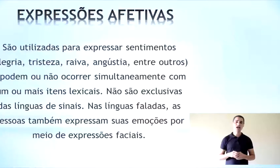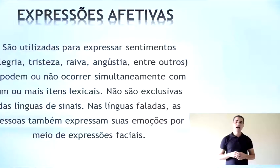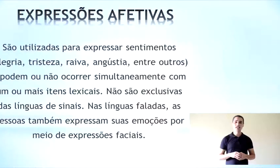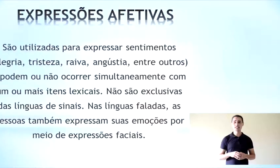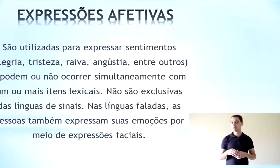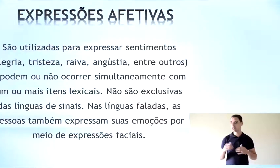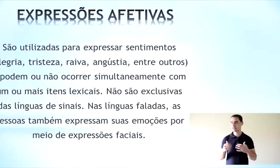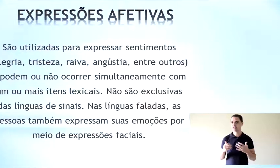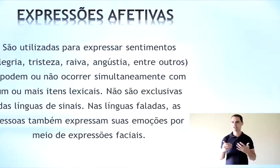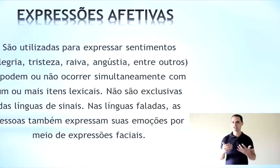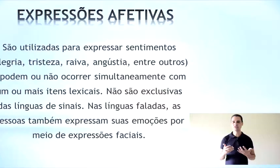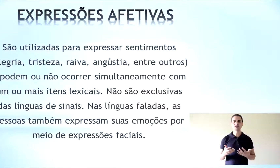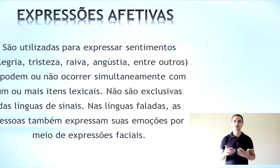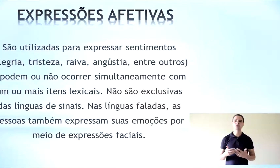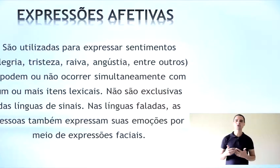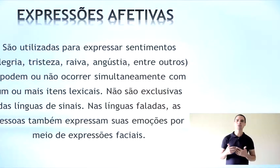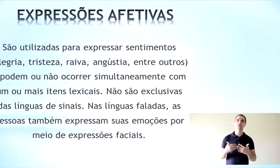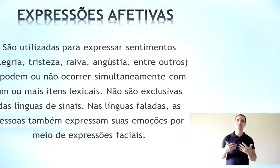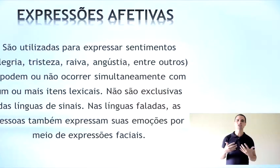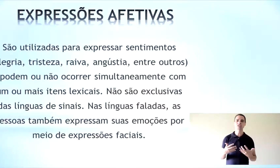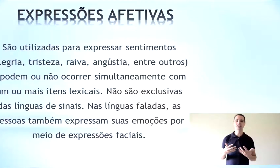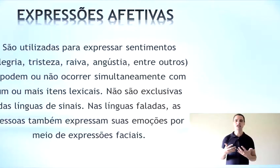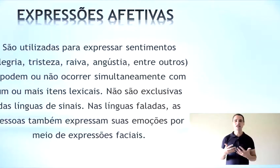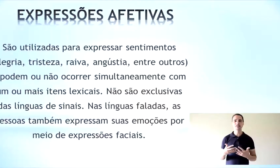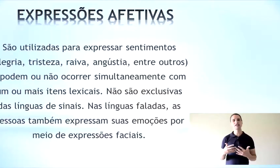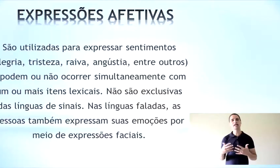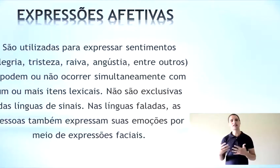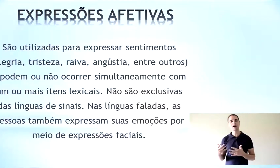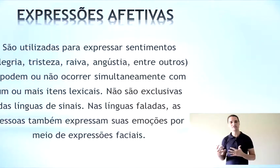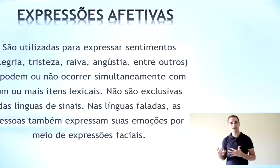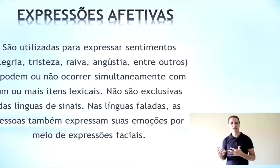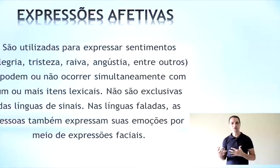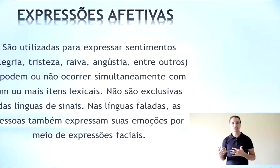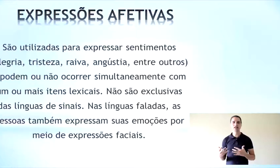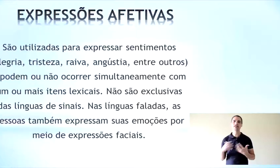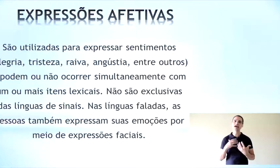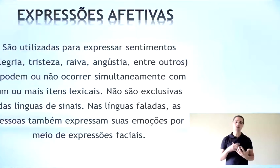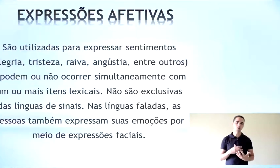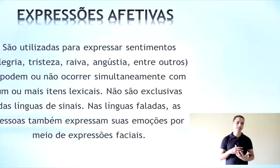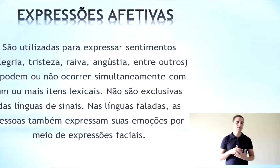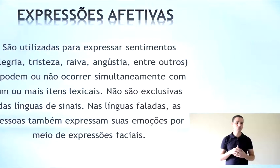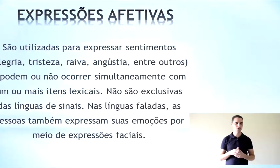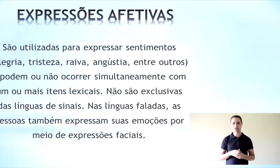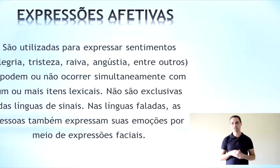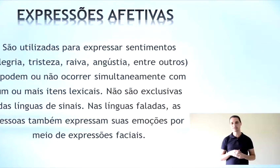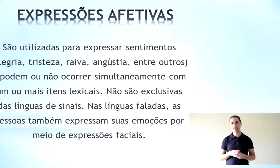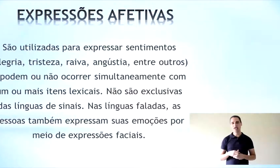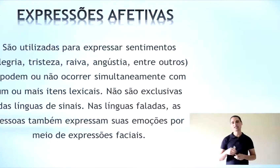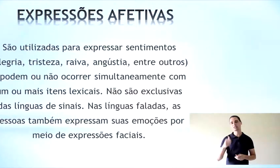As expressões afetivas, como o nome mesmo disse, está ligado a afeto e está ligado com as emoções. Elas